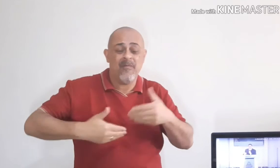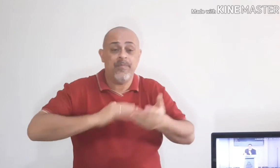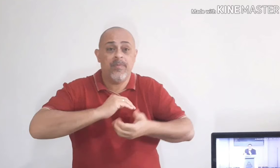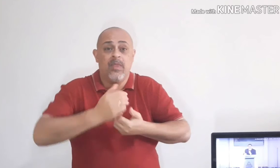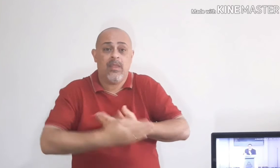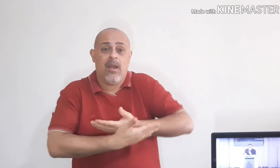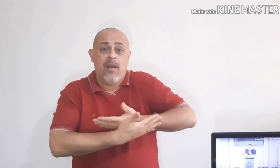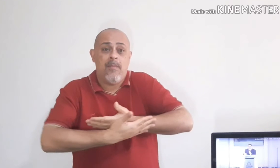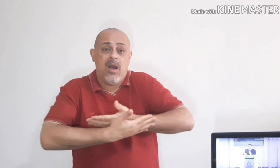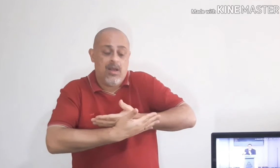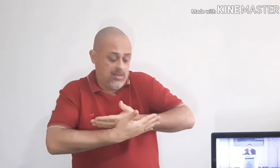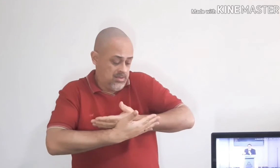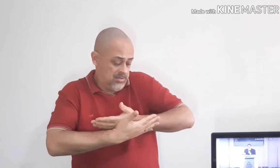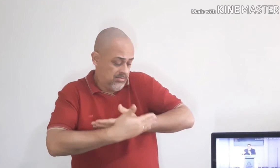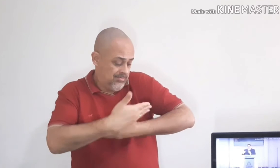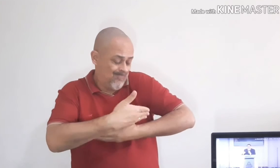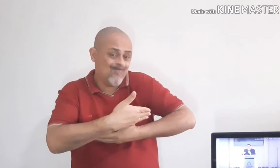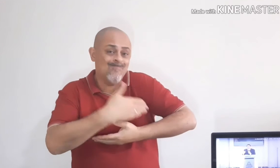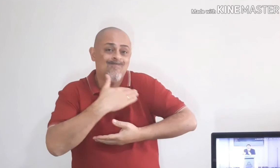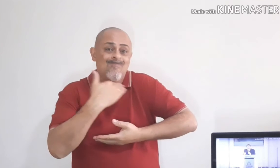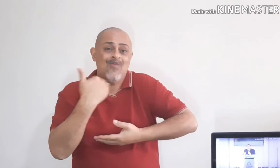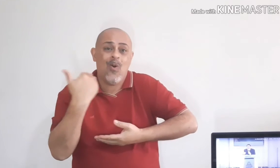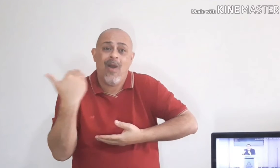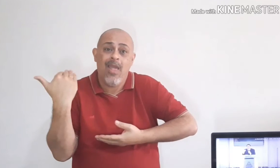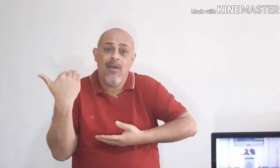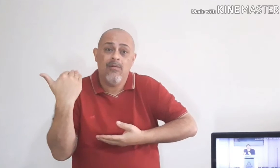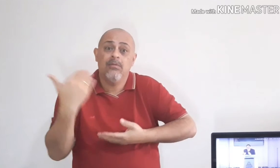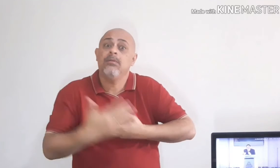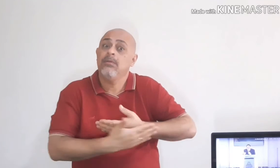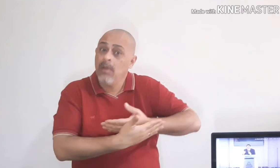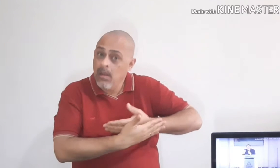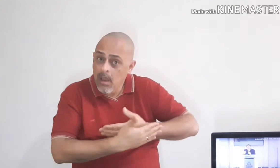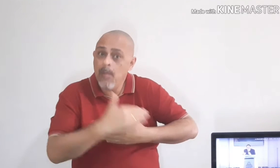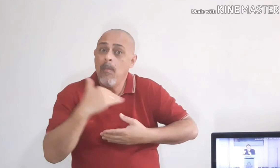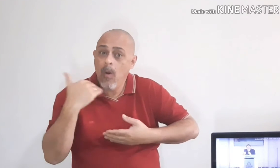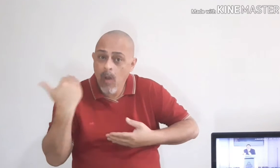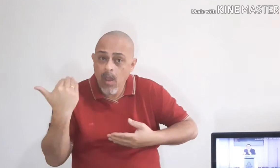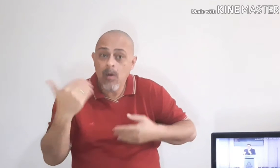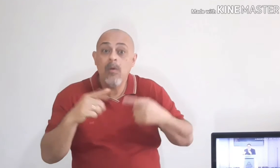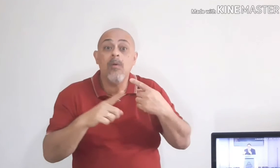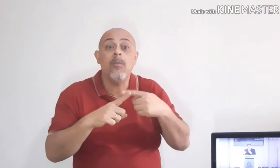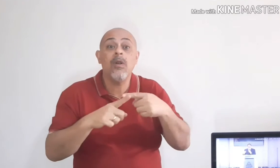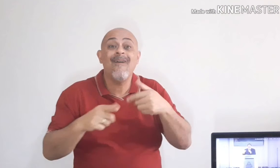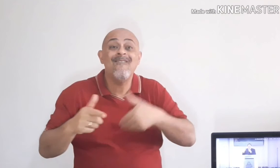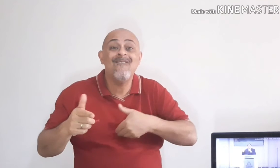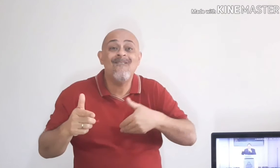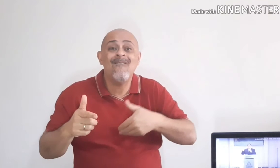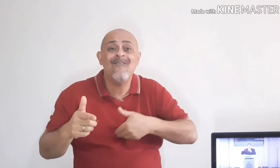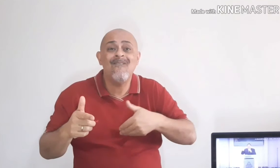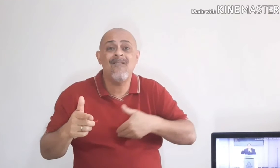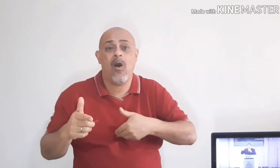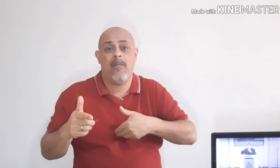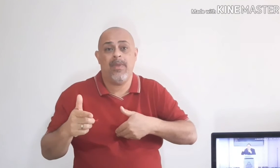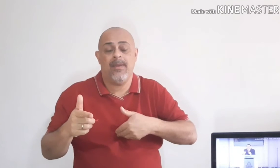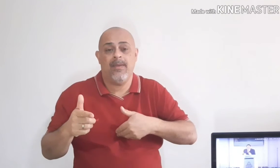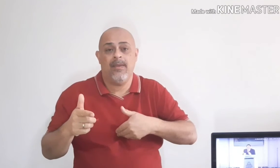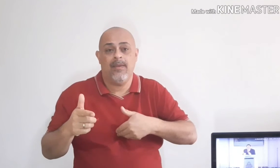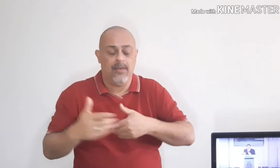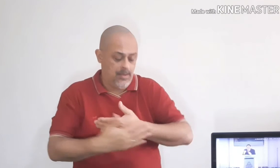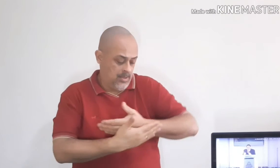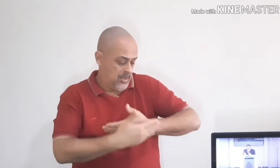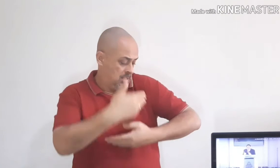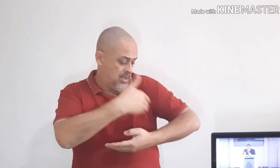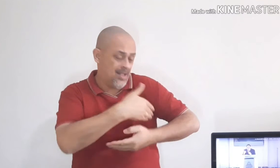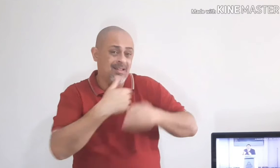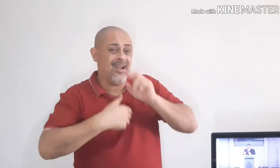de suas mães. Crianças que morriam nos braços das suas mães, crianças que